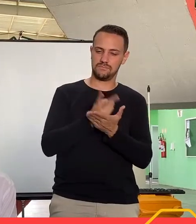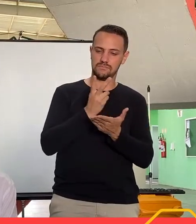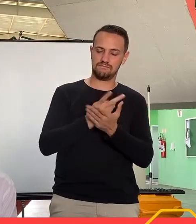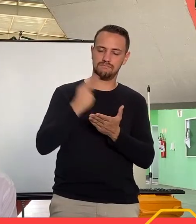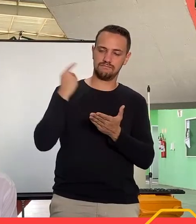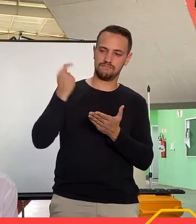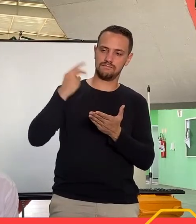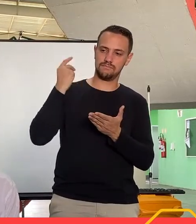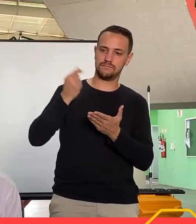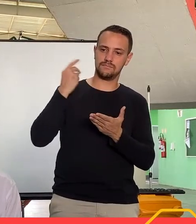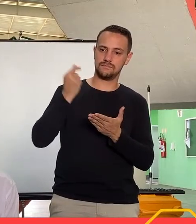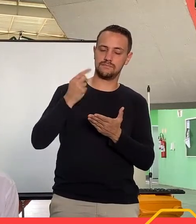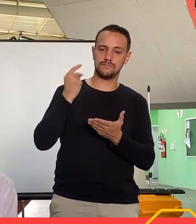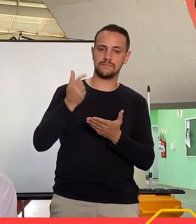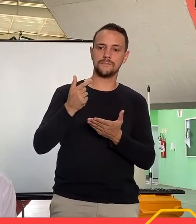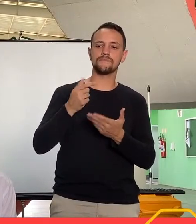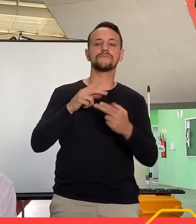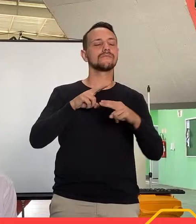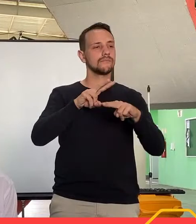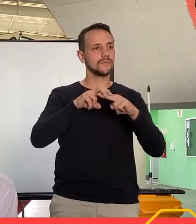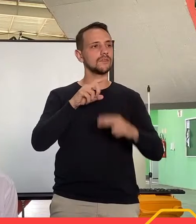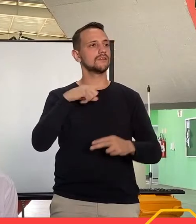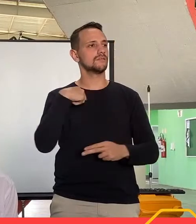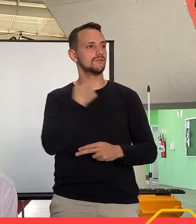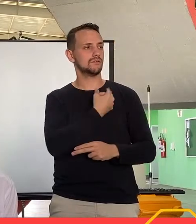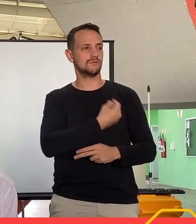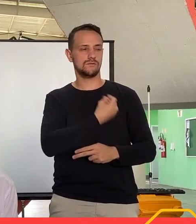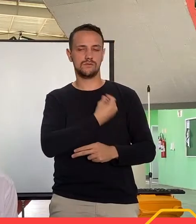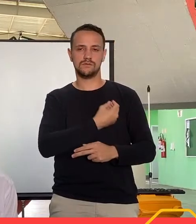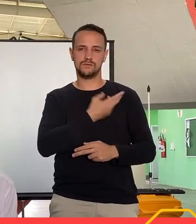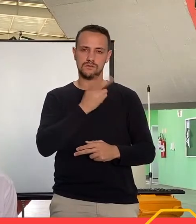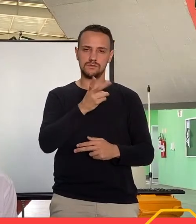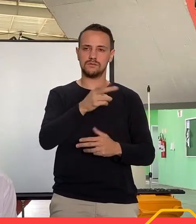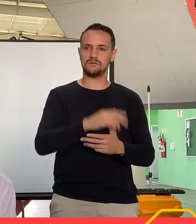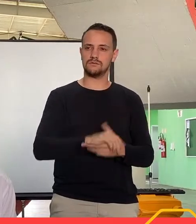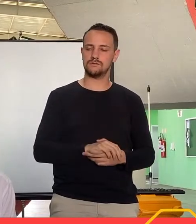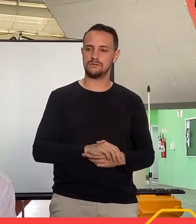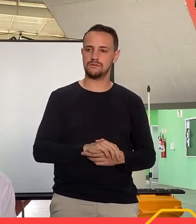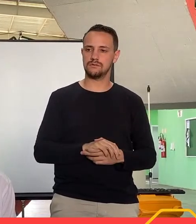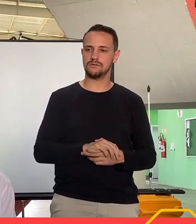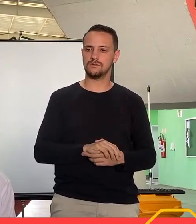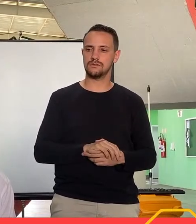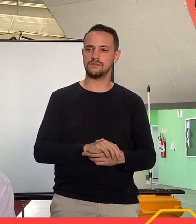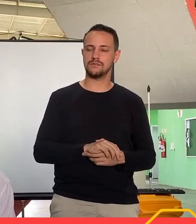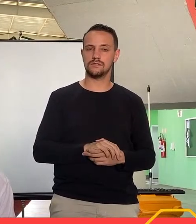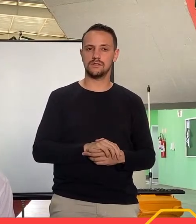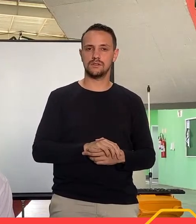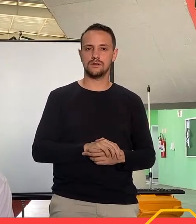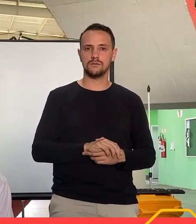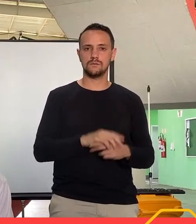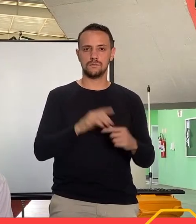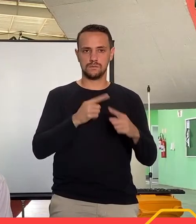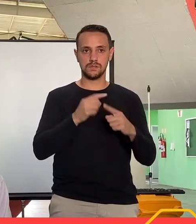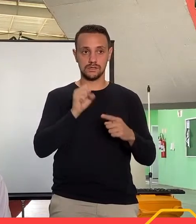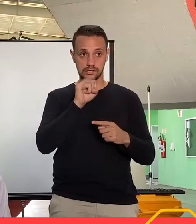E hoje ela se faz muito presente no nosso cotidiano. Quando a gente está navegando em